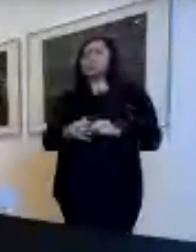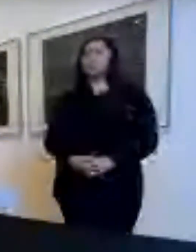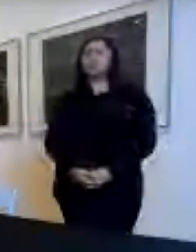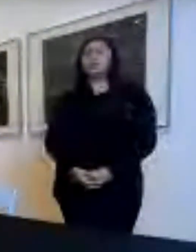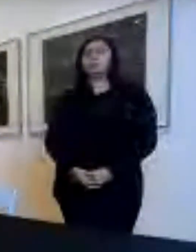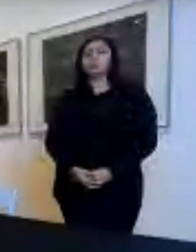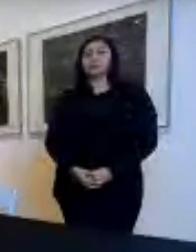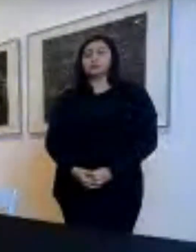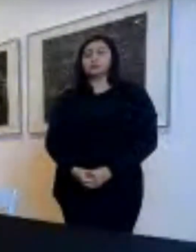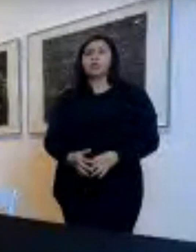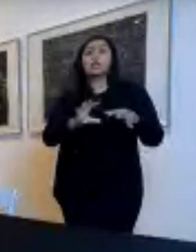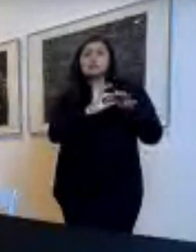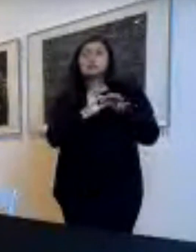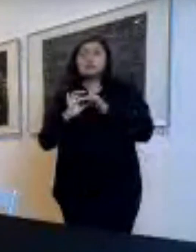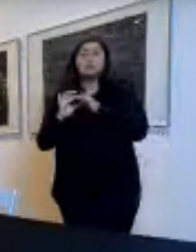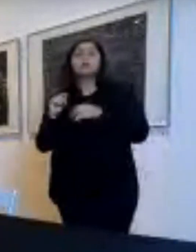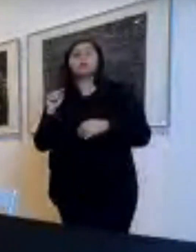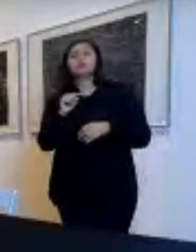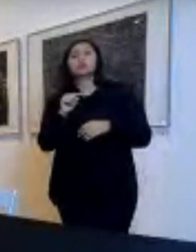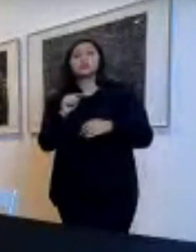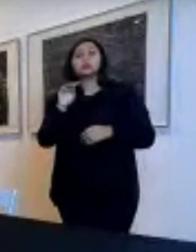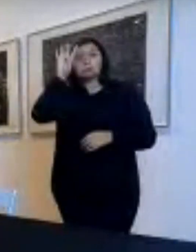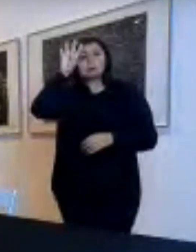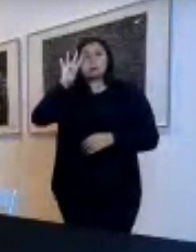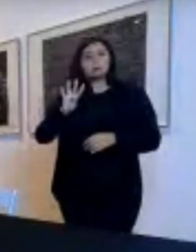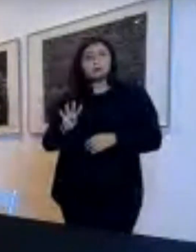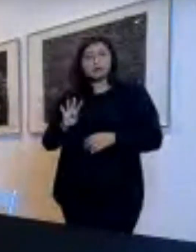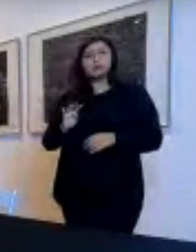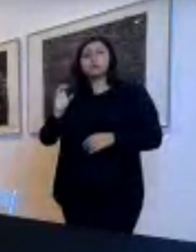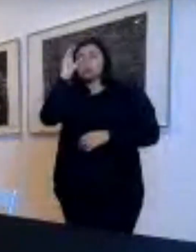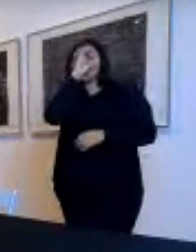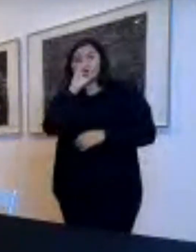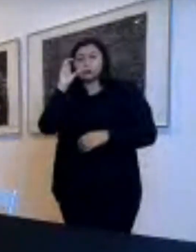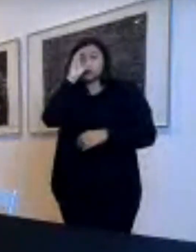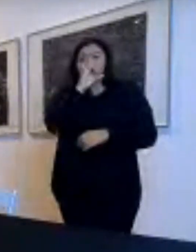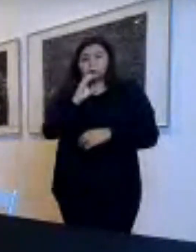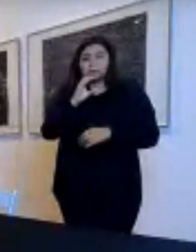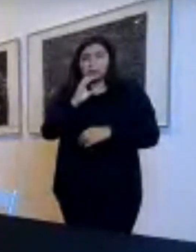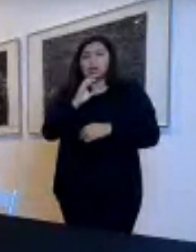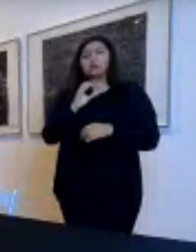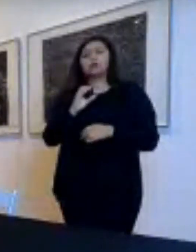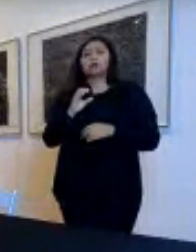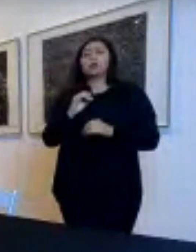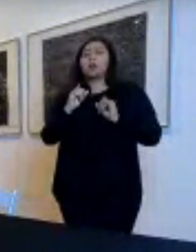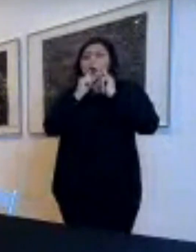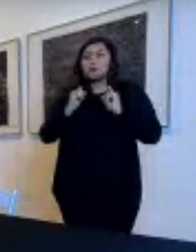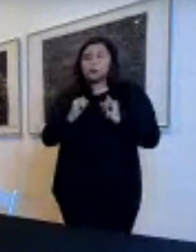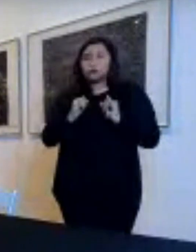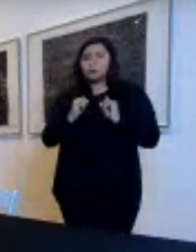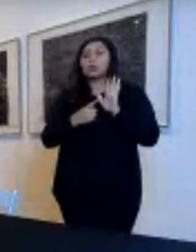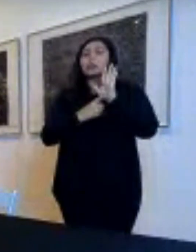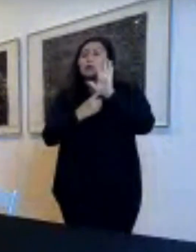es por esta razón que desde MAVI hemos buscado la fórmula para dar a conocer las iniciativas de los